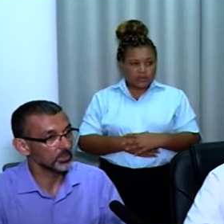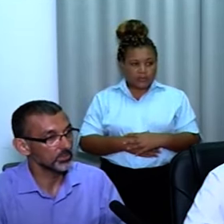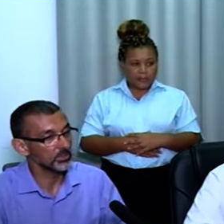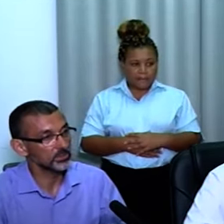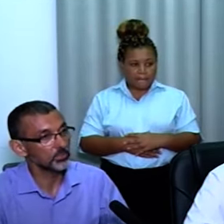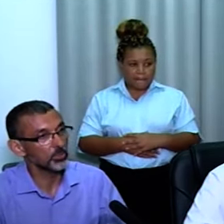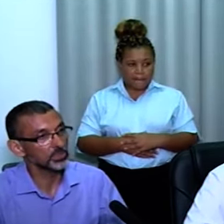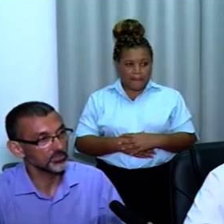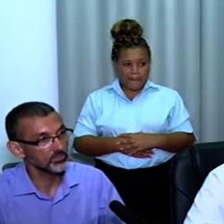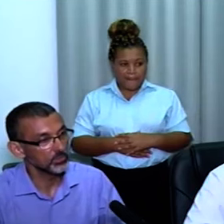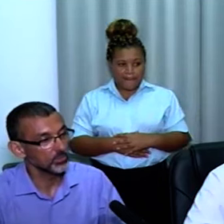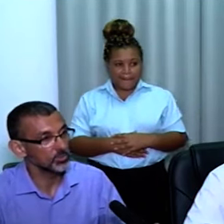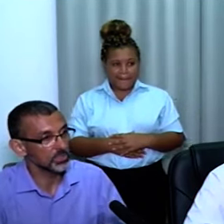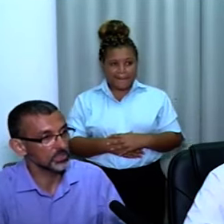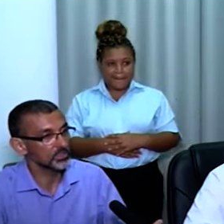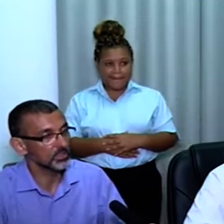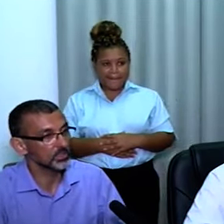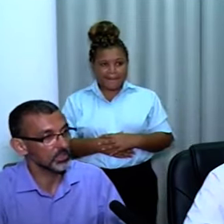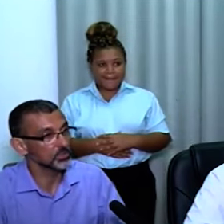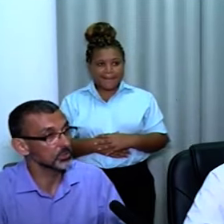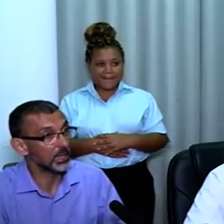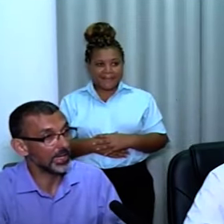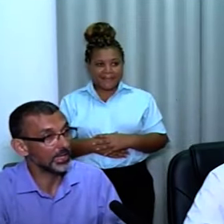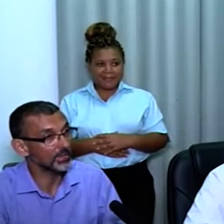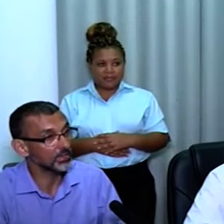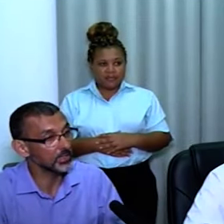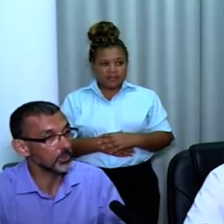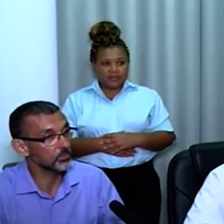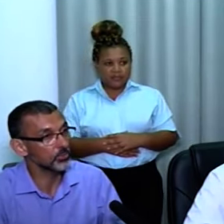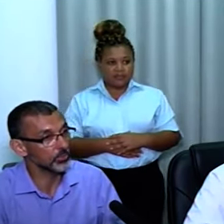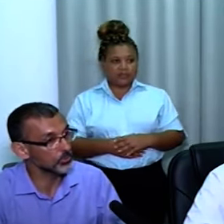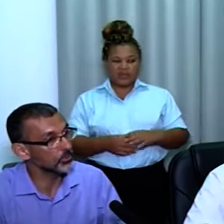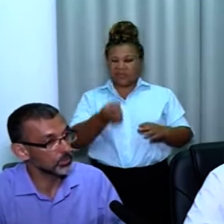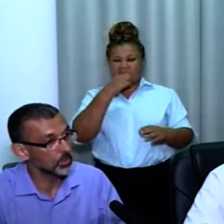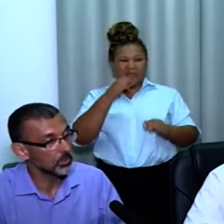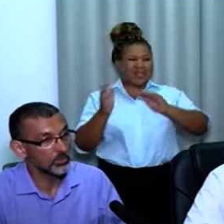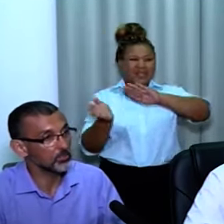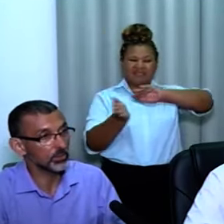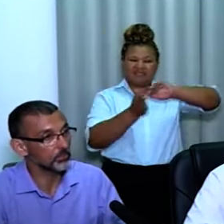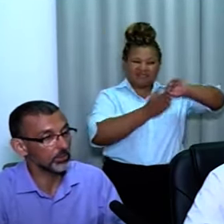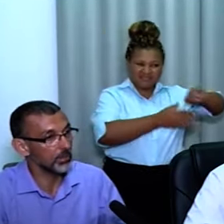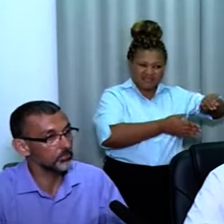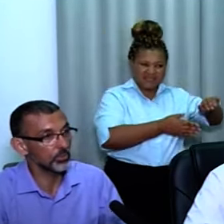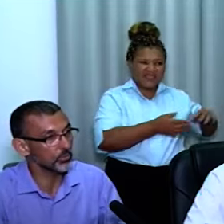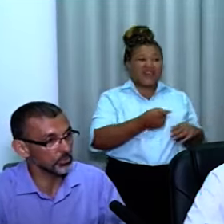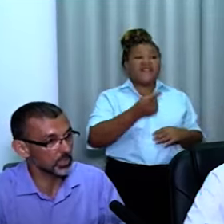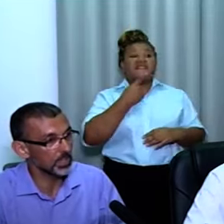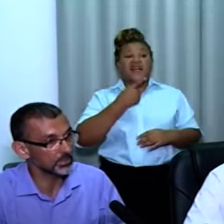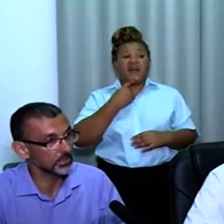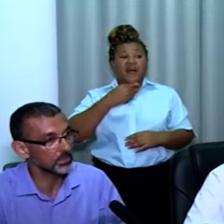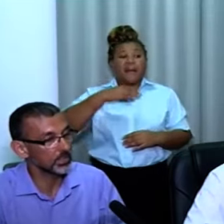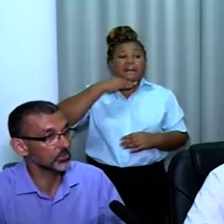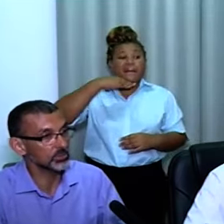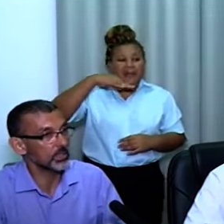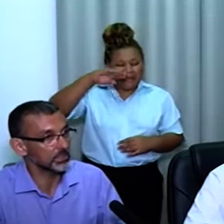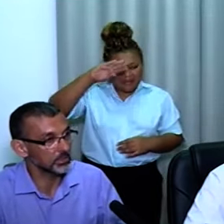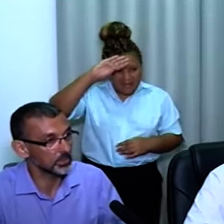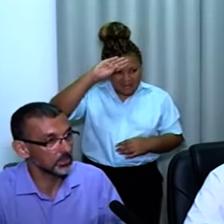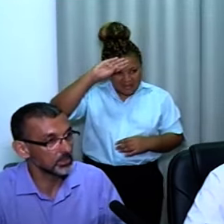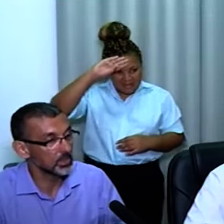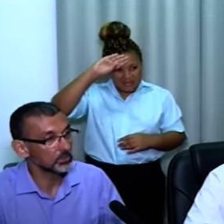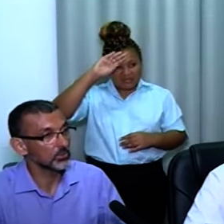est supportive. Vous avez besoin de tenir. Il n'y a pas un traitement pour cure. Vous ne pouvez pas aimer pour cure sa patient à cause de